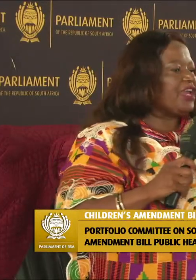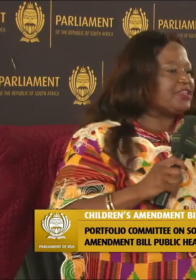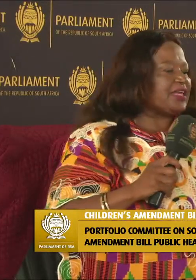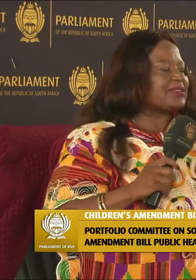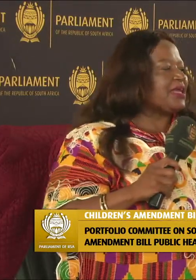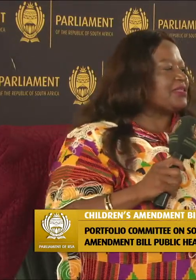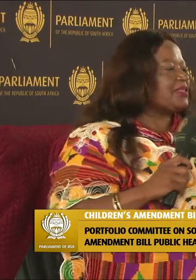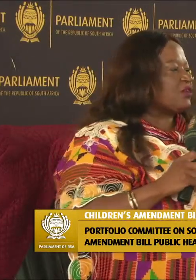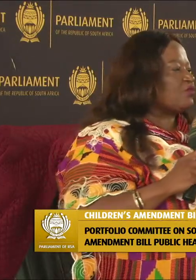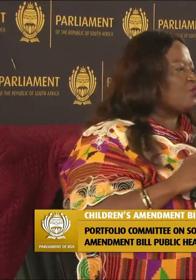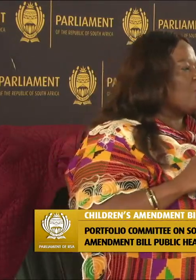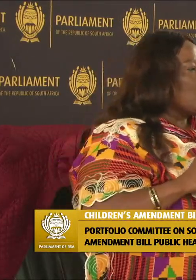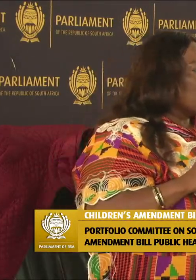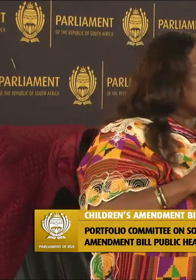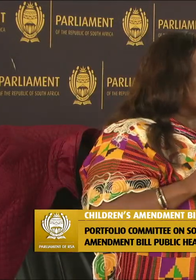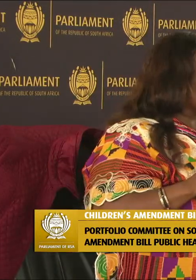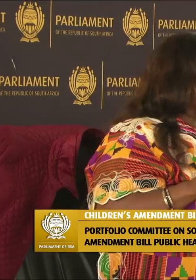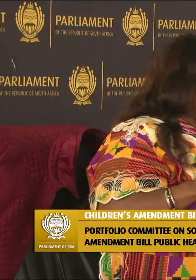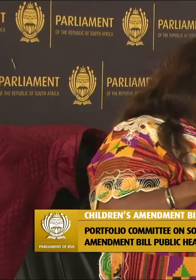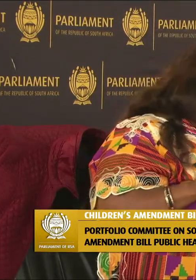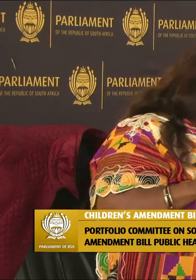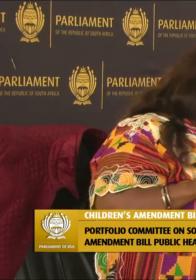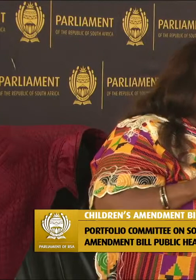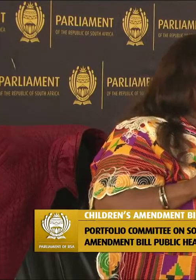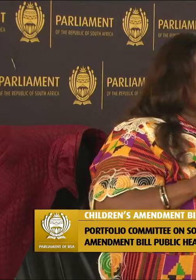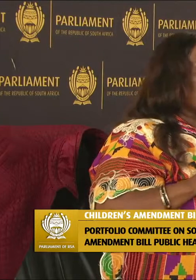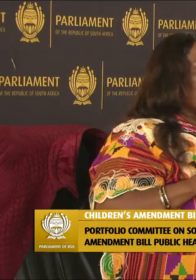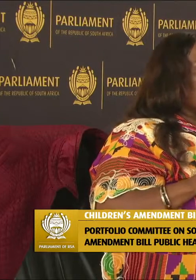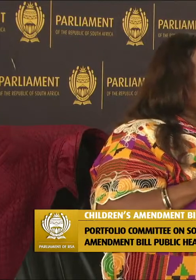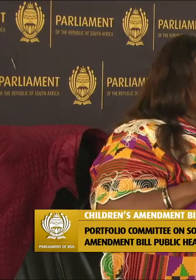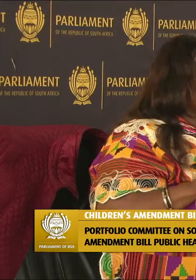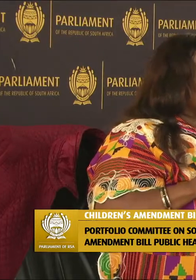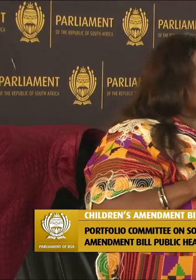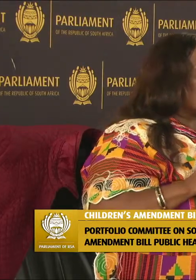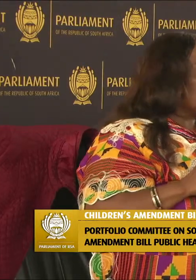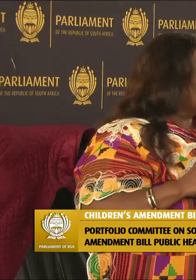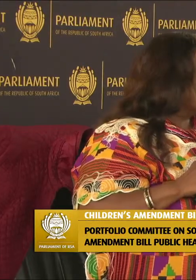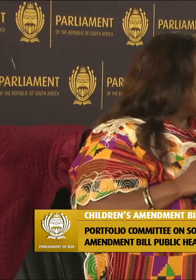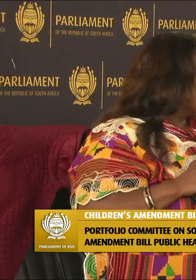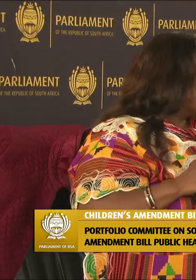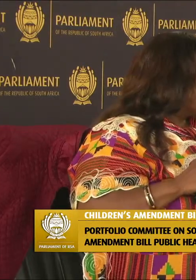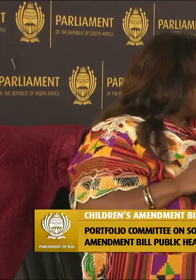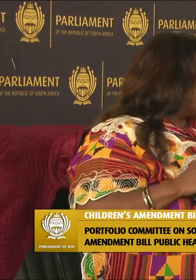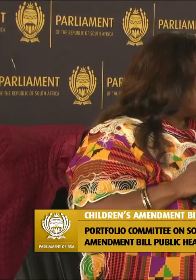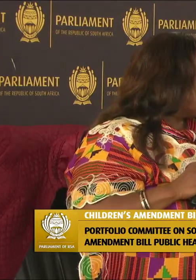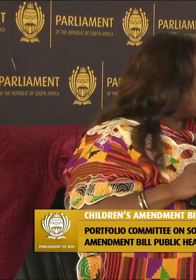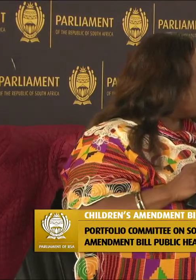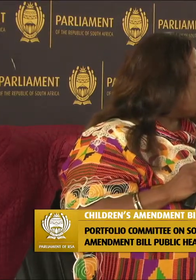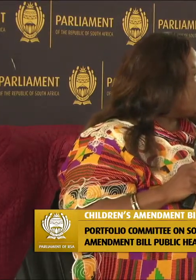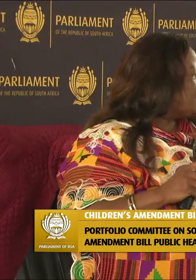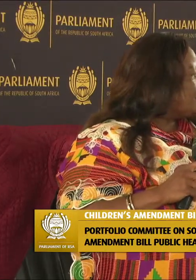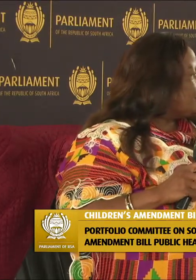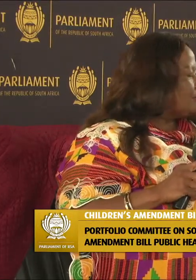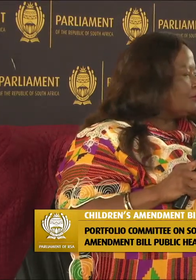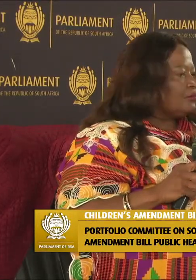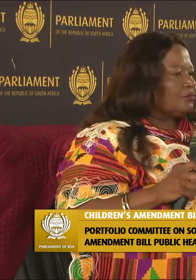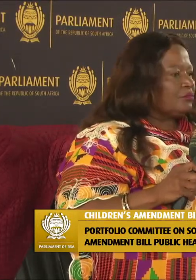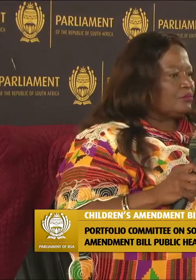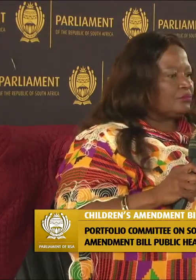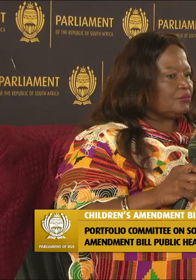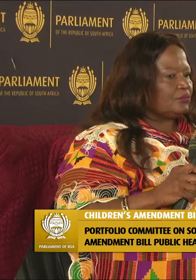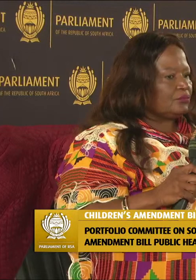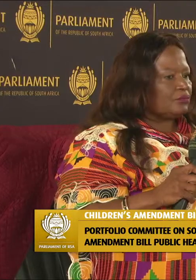one enizasincedisa to ukupasisa lo mthetho. Sizonikeza ithuba